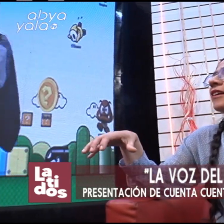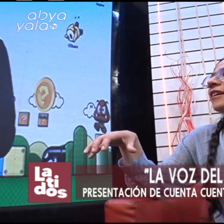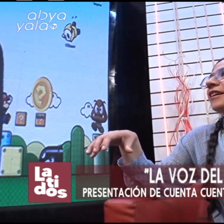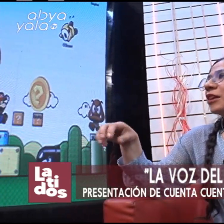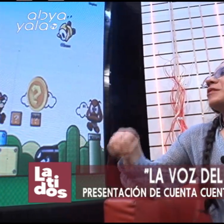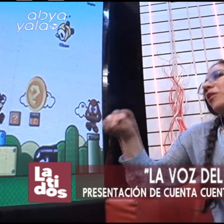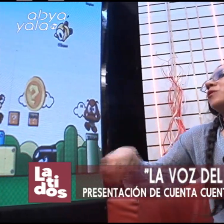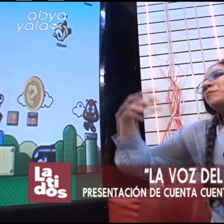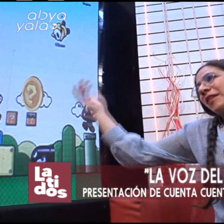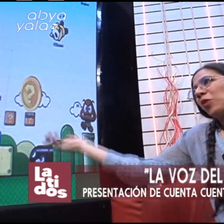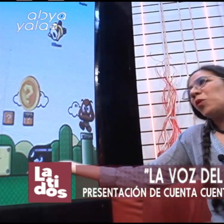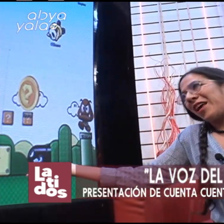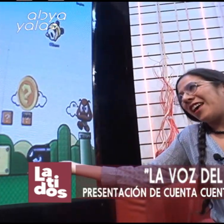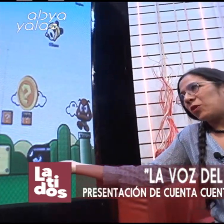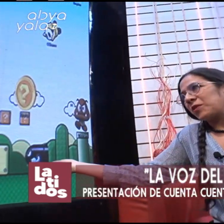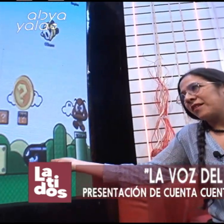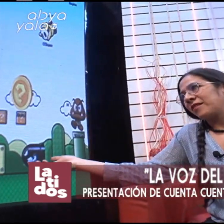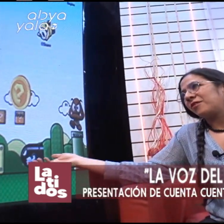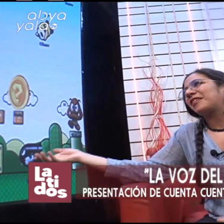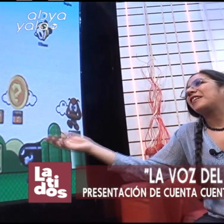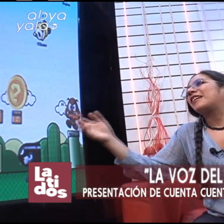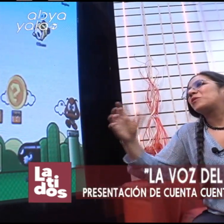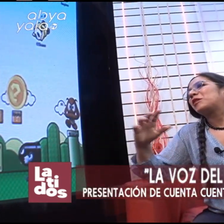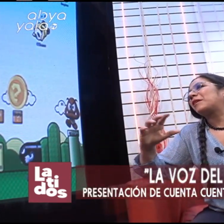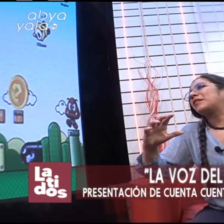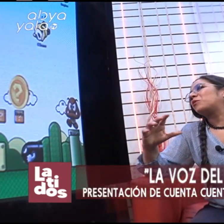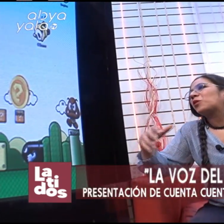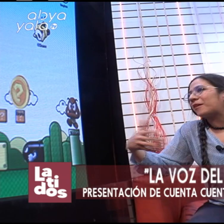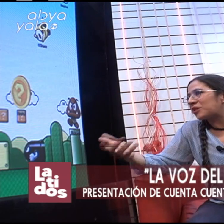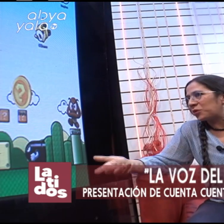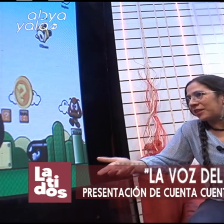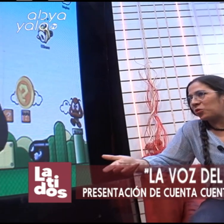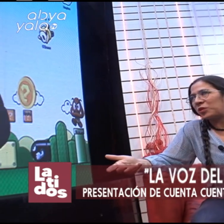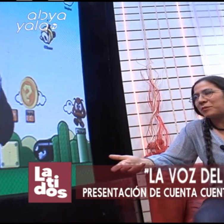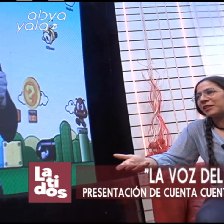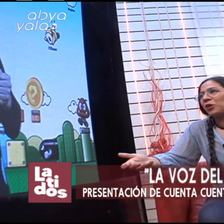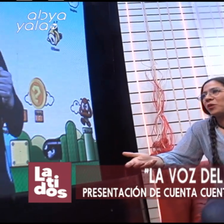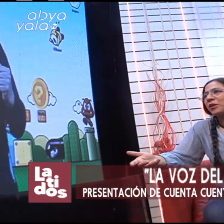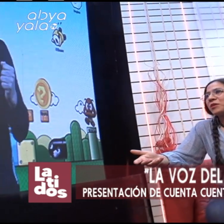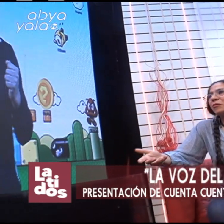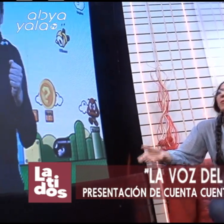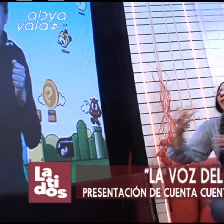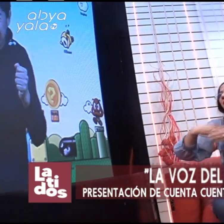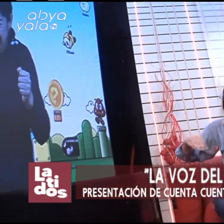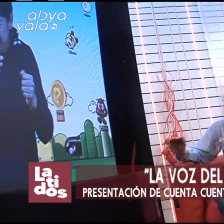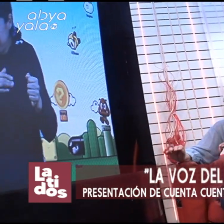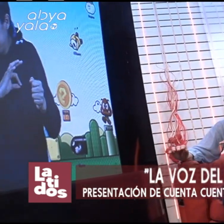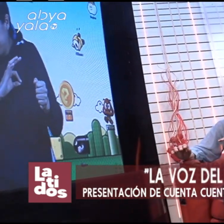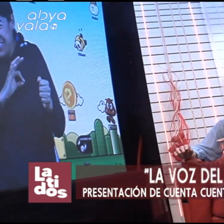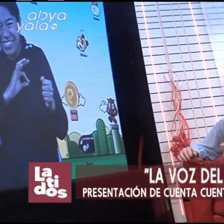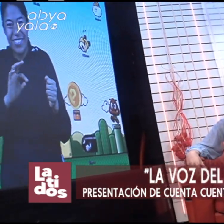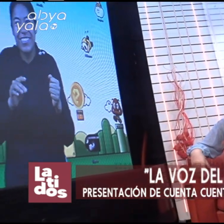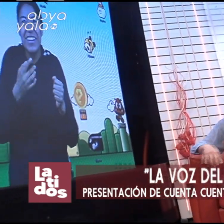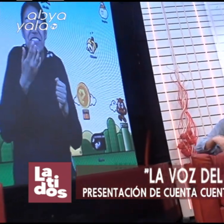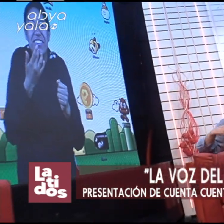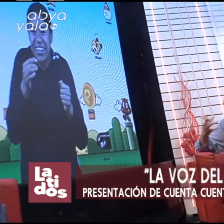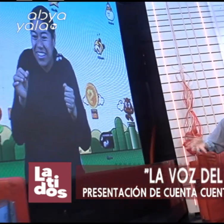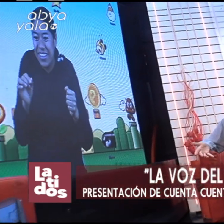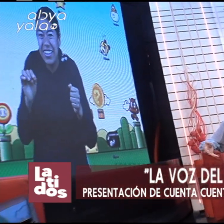termina con un espectáculo de ellos, ¿no? Que es, otra vez un espectáculo inclusivo, pero desde el otro lado, ¿no? Ellos hablan en su idioma y